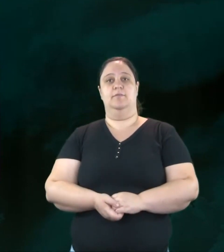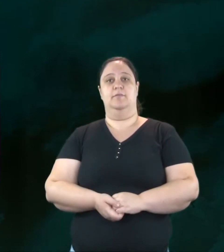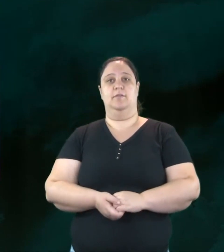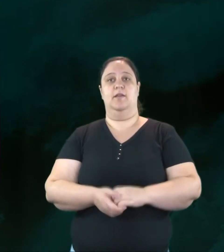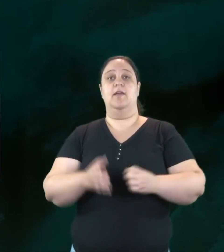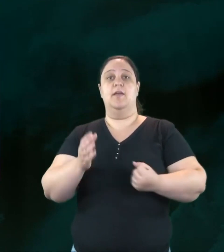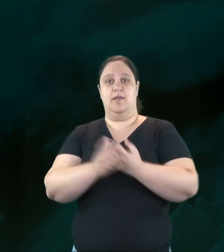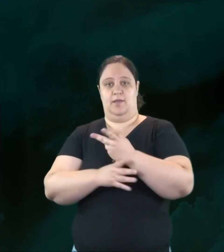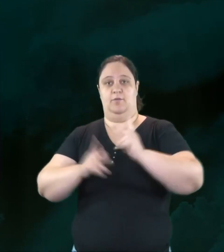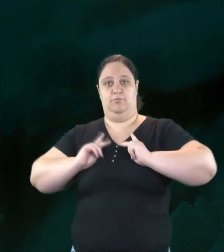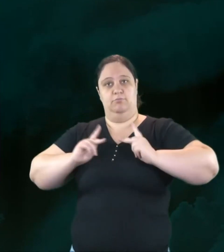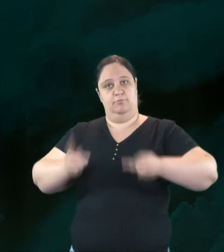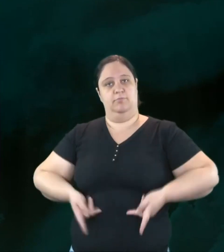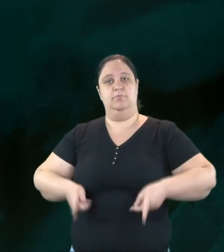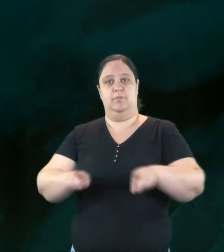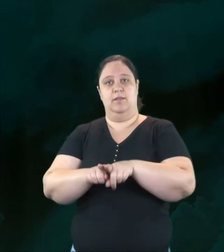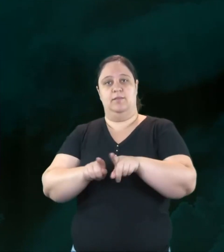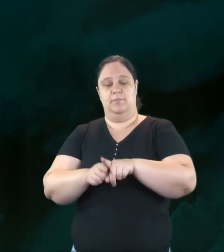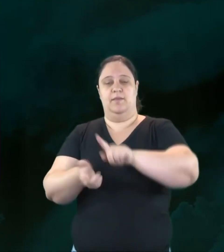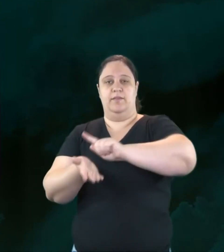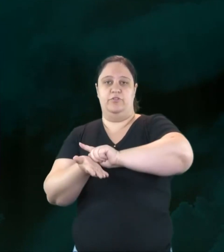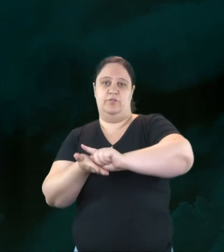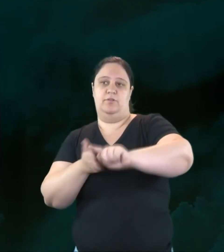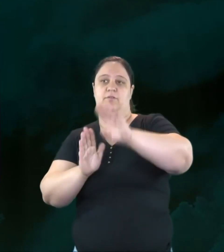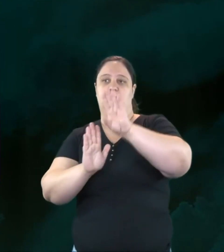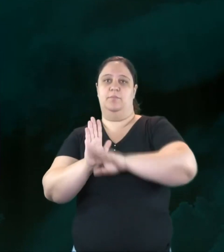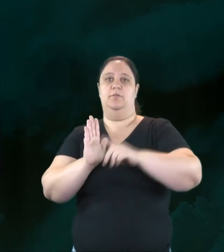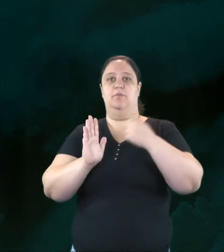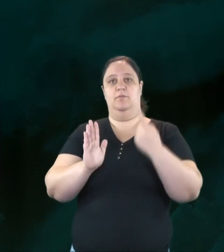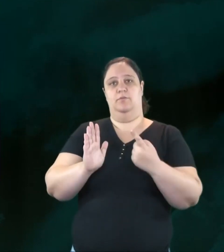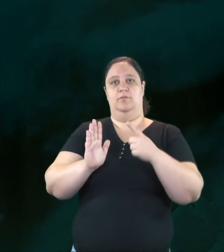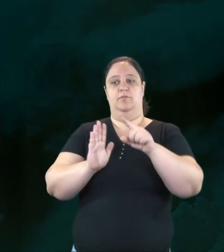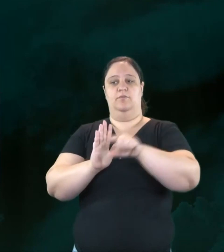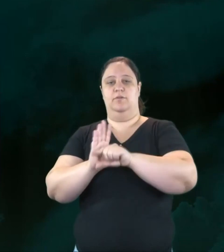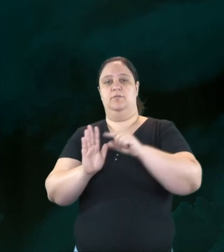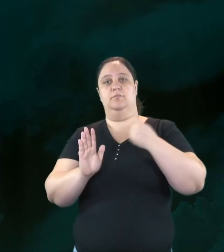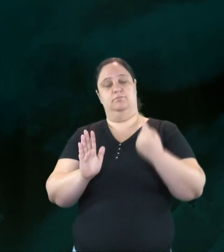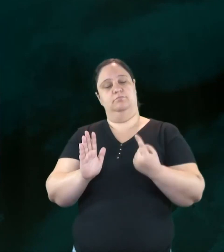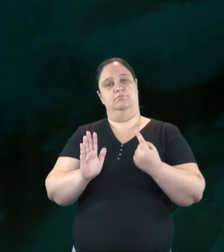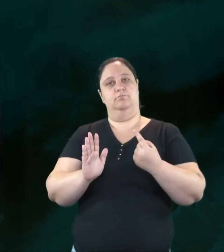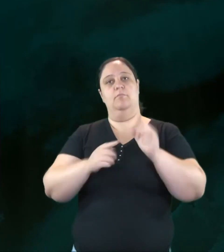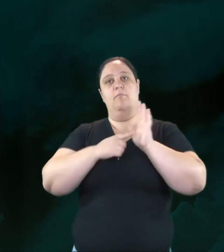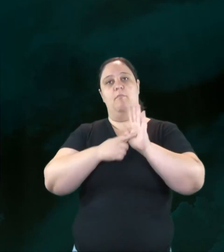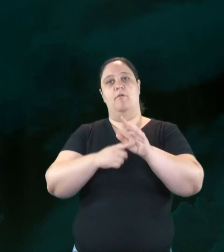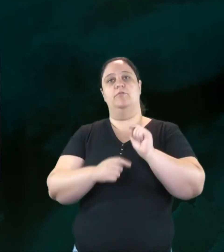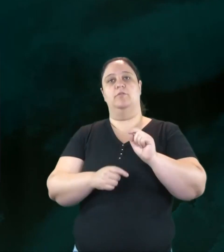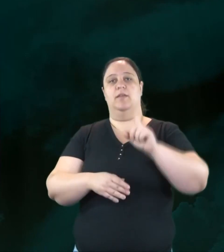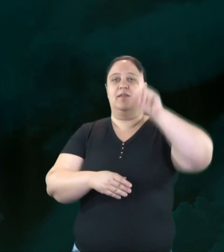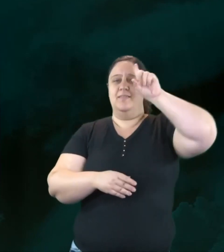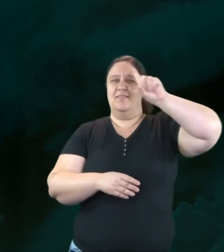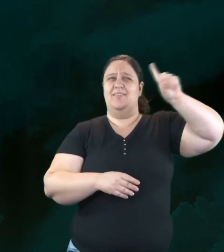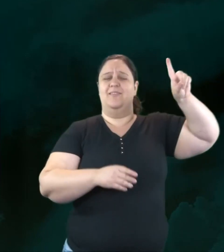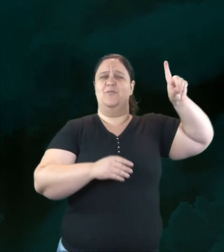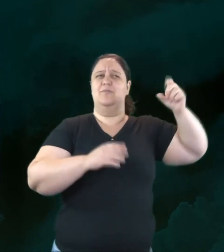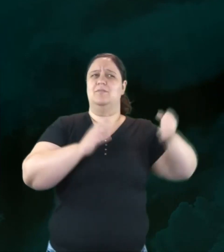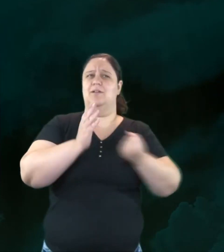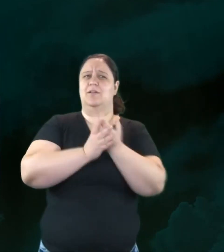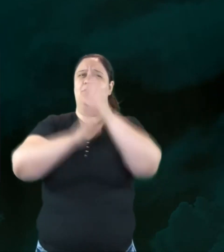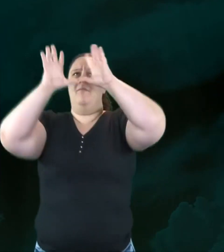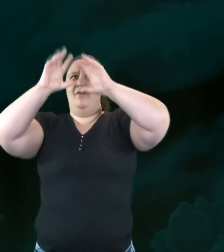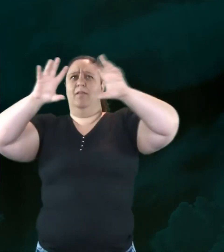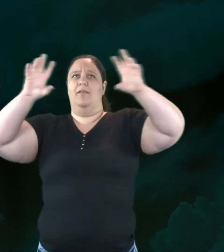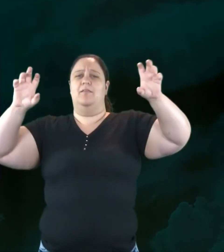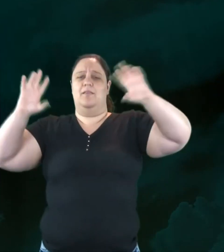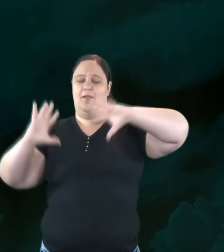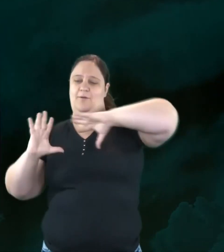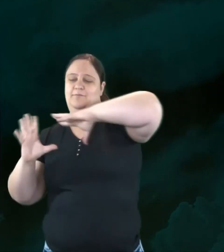Em Gênesis capítulo 1, versículo 1 diz: no princípio criou Deus os céus e a